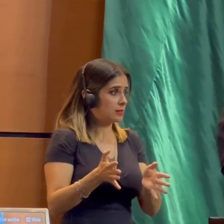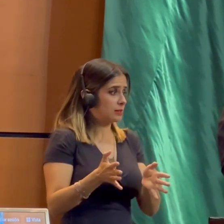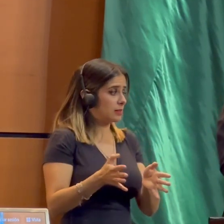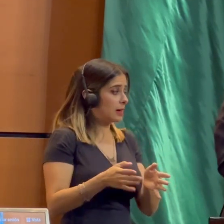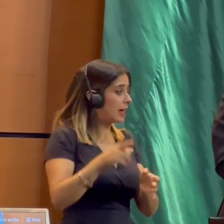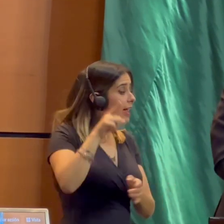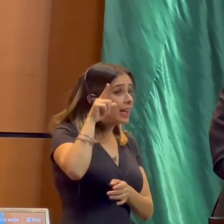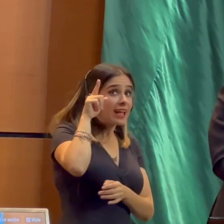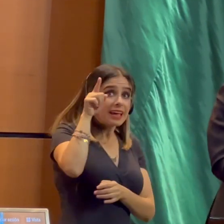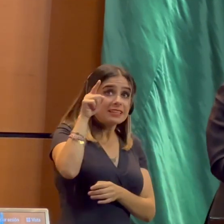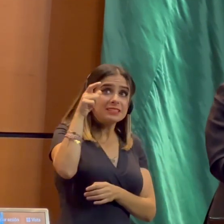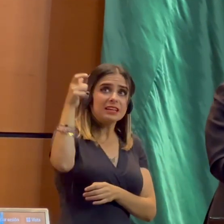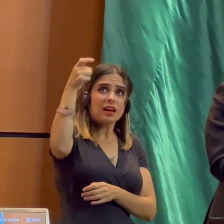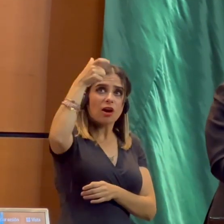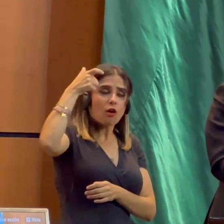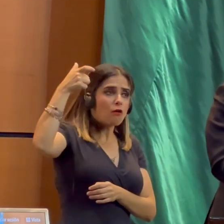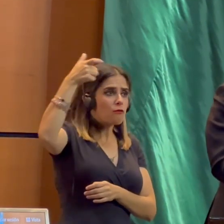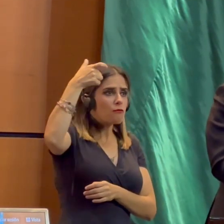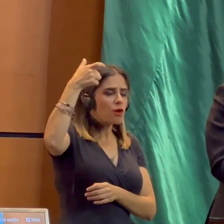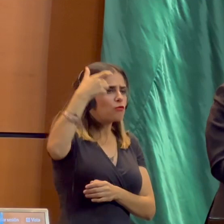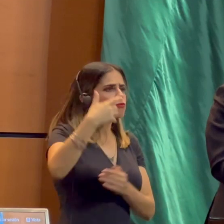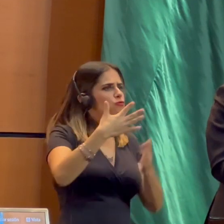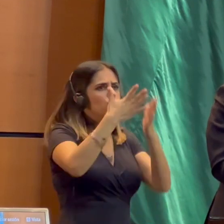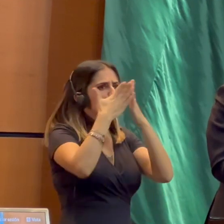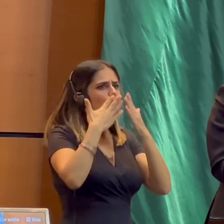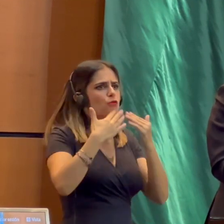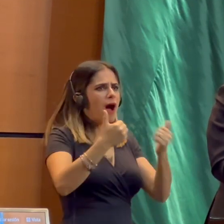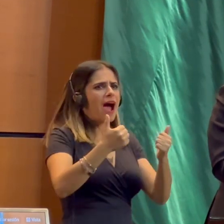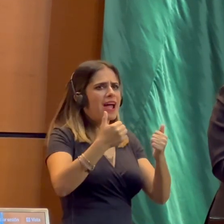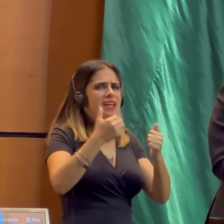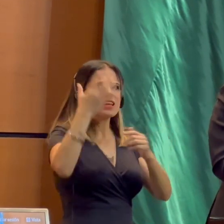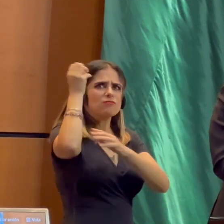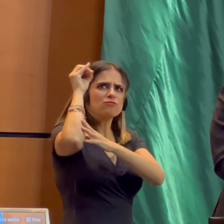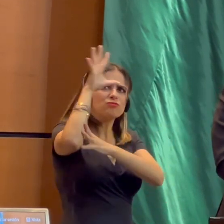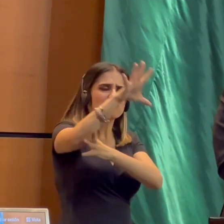照らされず真っ黒だったということです。